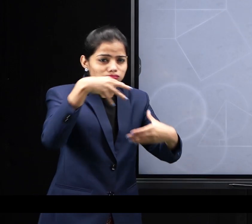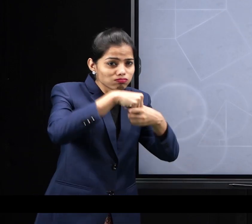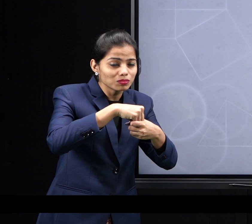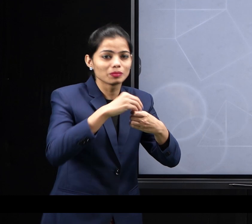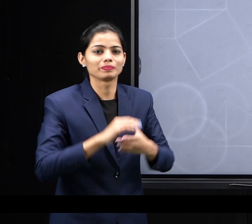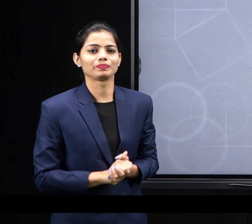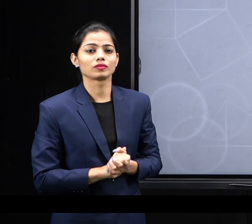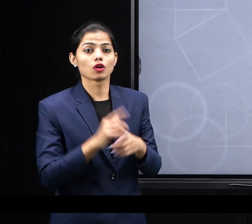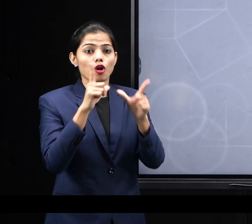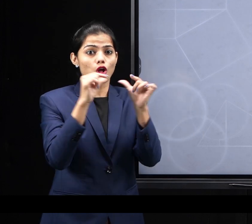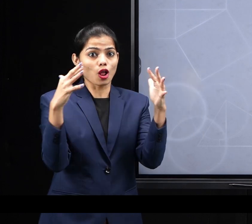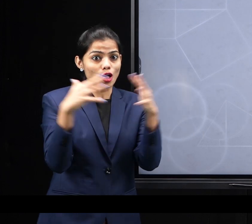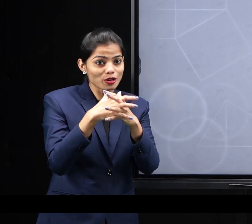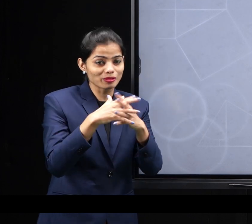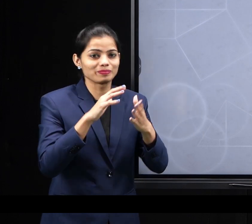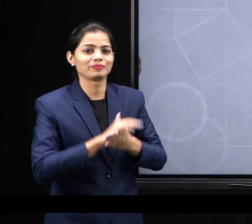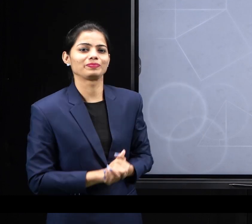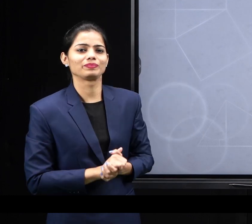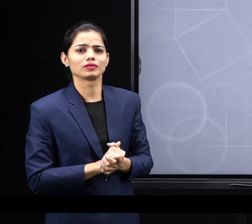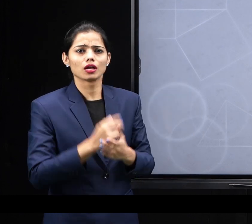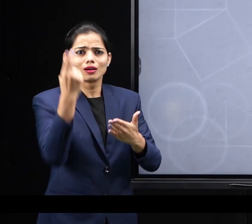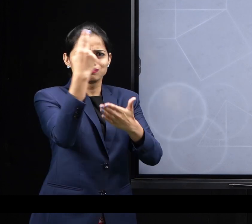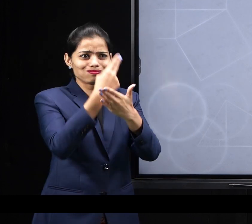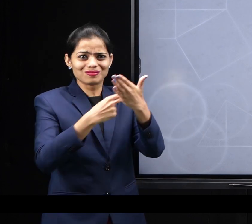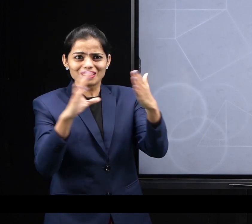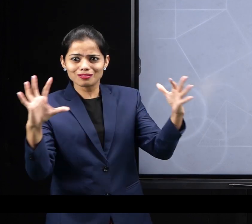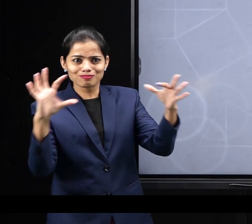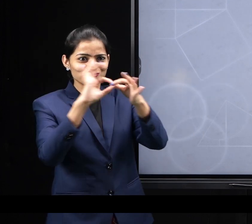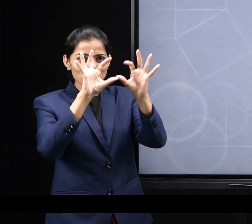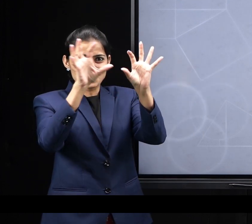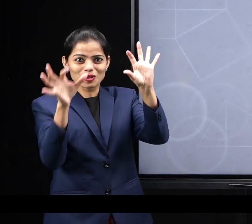समुच्चय, नियम, वेन आरेख,